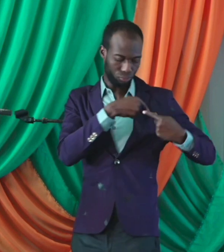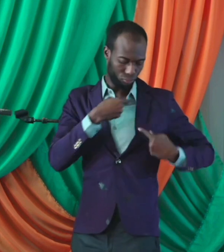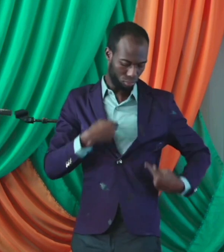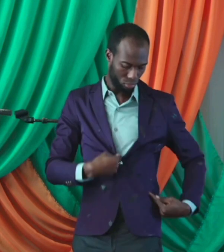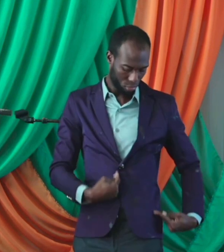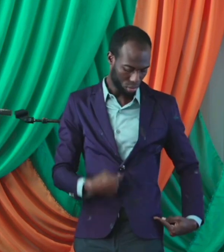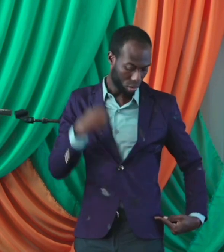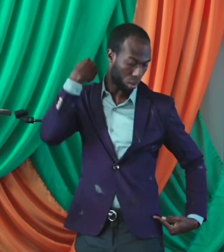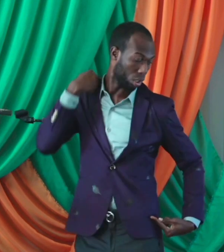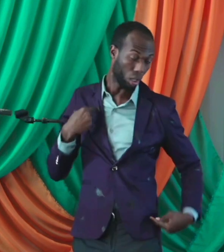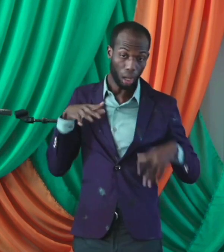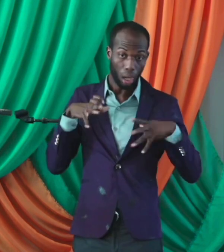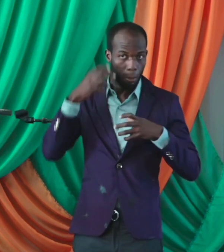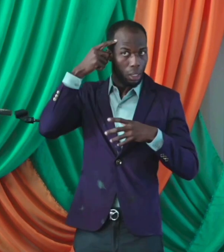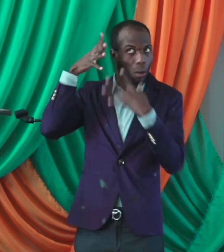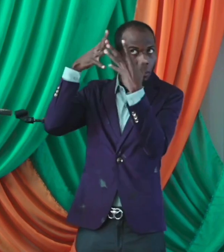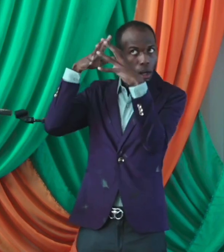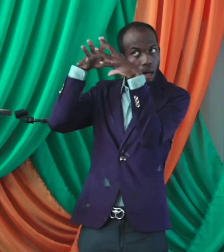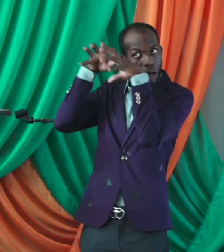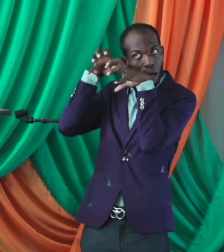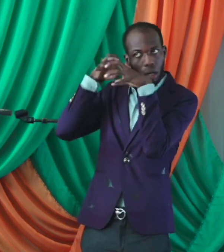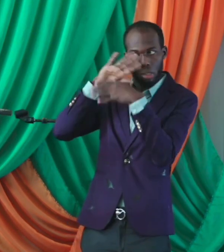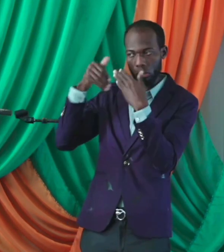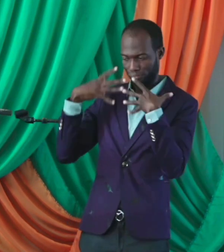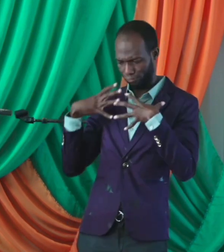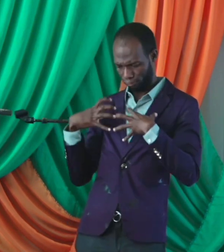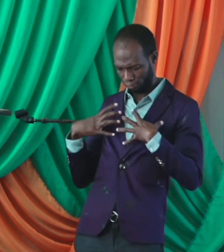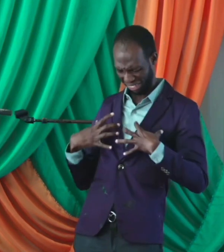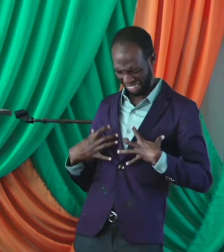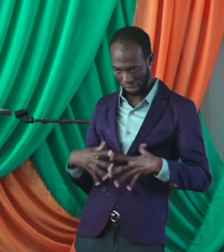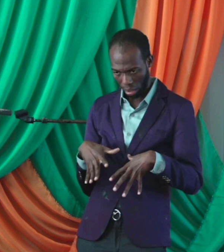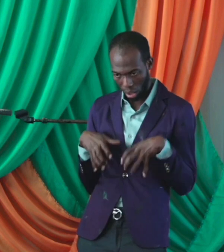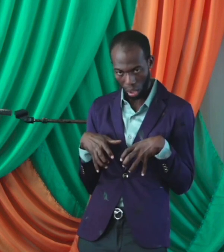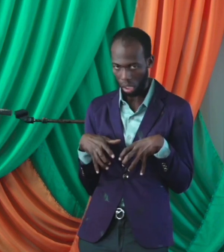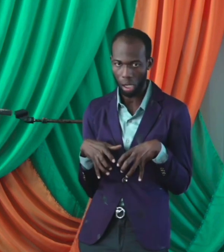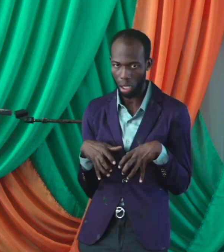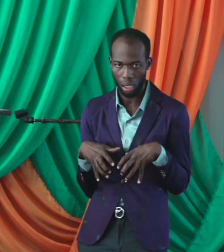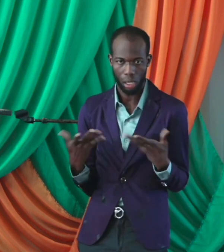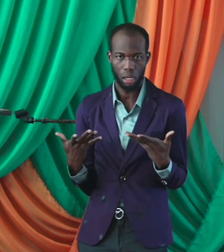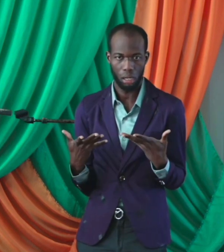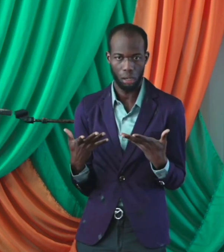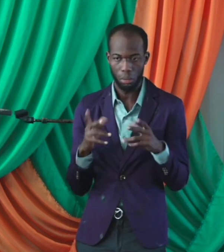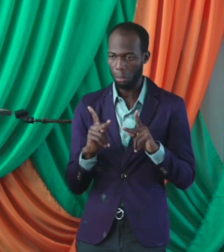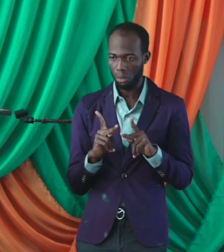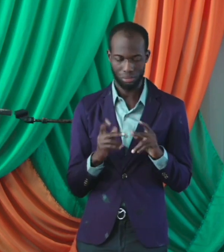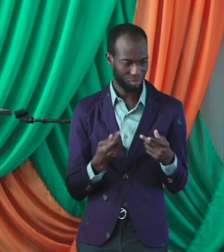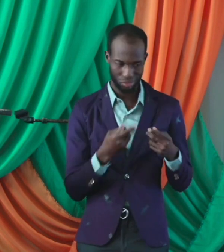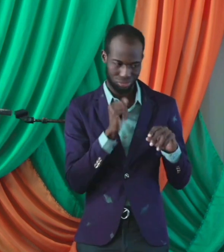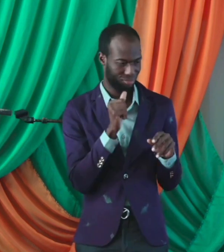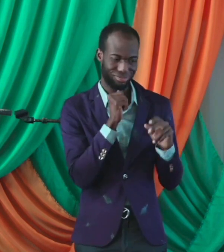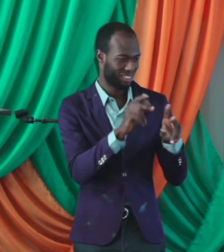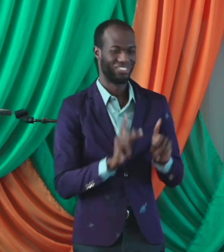vertébrale. Il paralysé tête. Il paralysé tout muscle. Qui gagne encore? Donc, ou pas bon encore, ou son